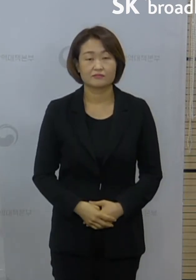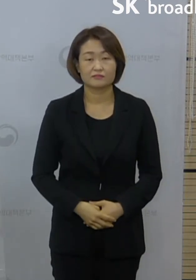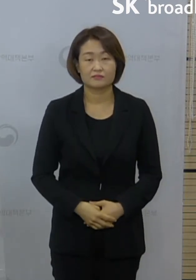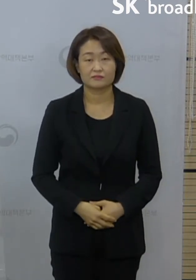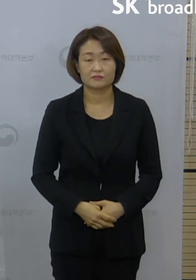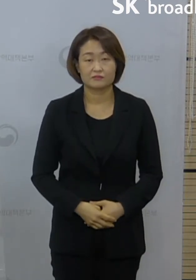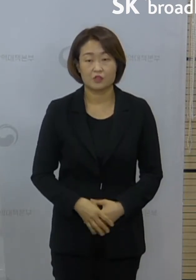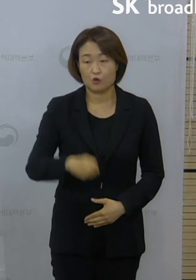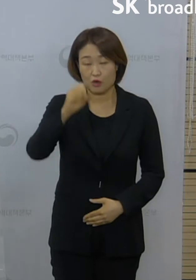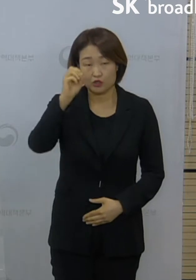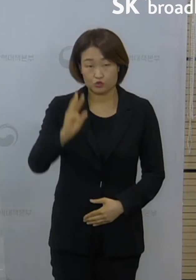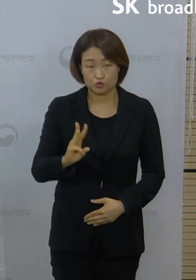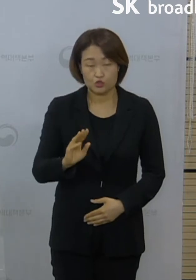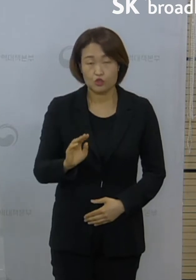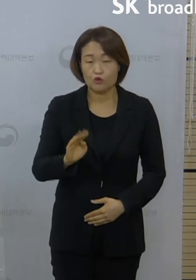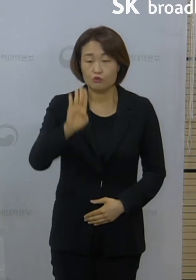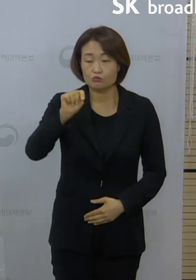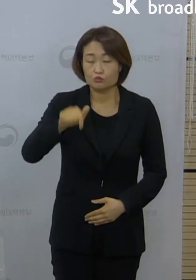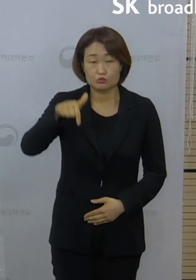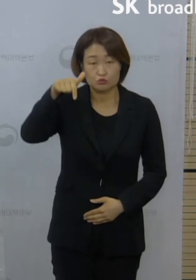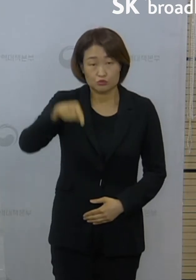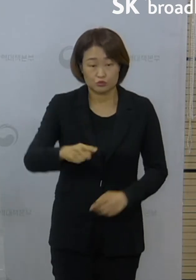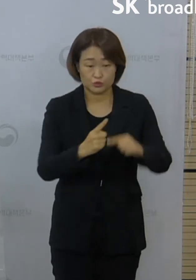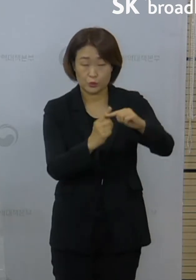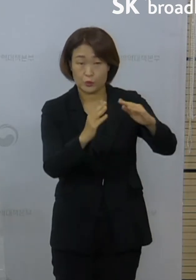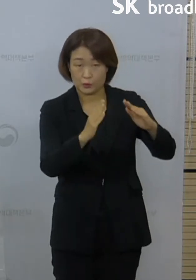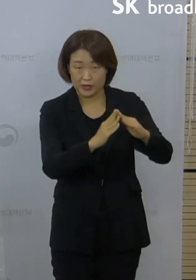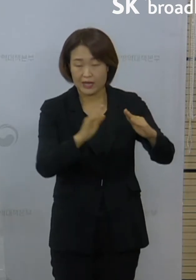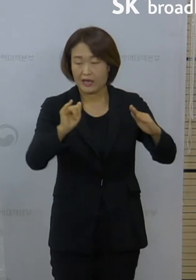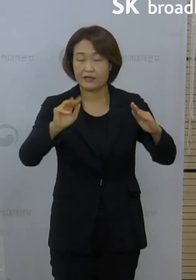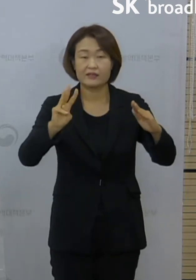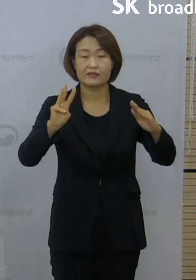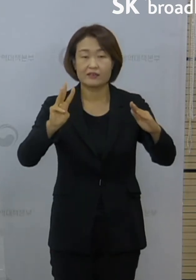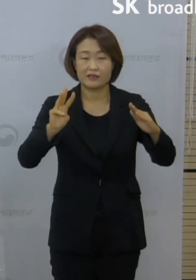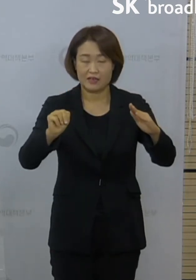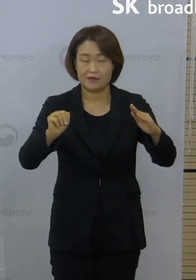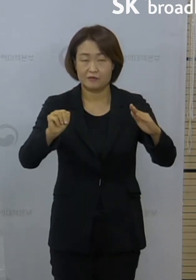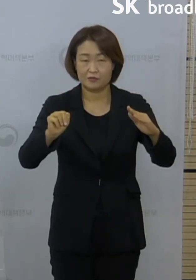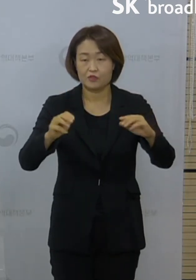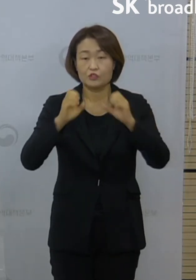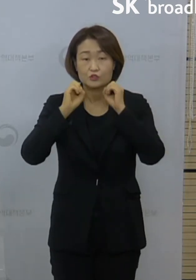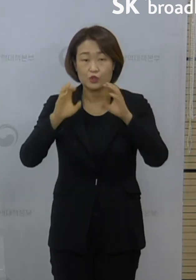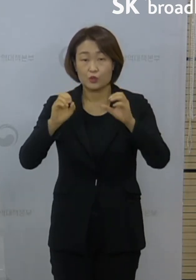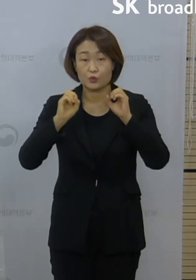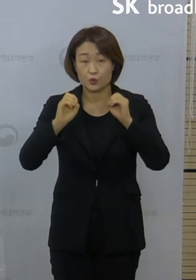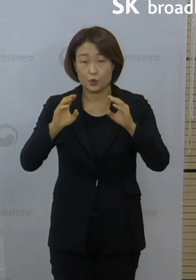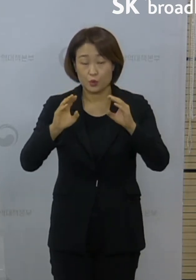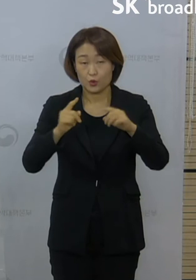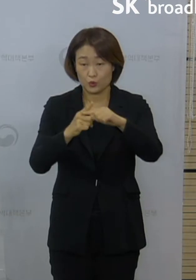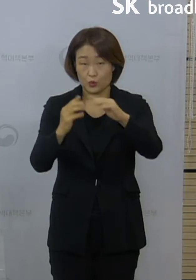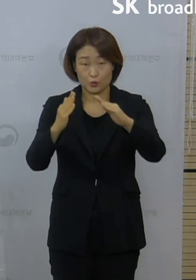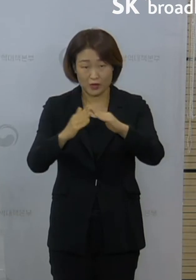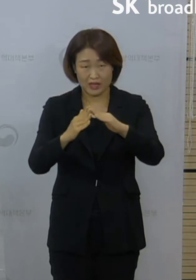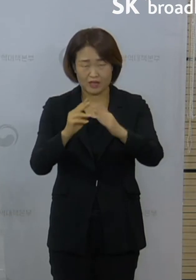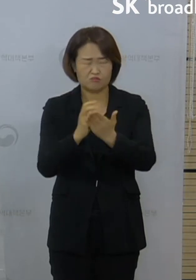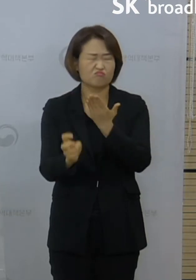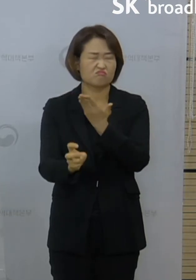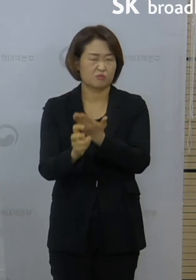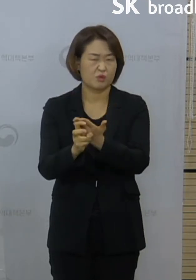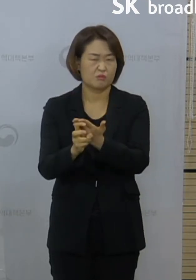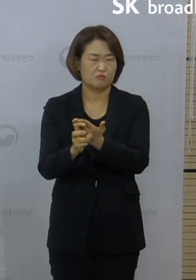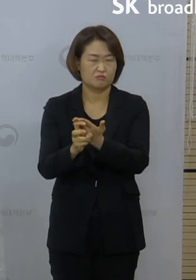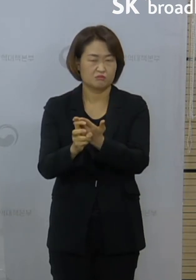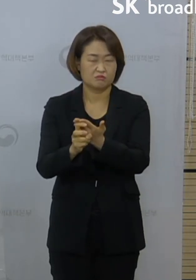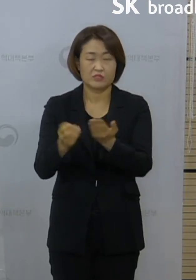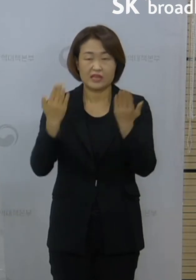광주 북구 교회 그리고 아이의 엄청 교회의 미인과 대한 교육 시설과 관련해서 접촉자 조사